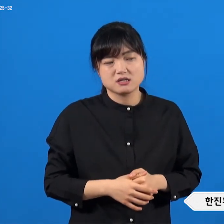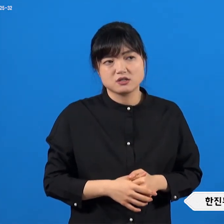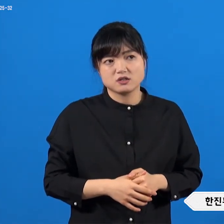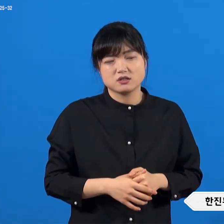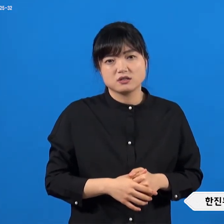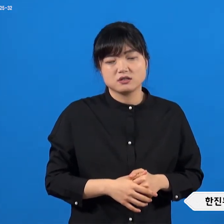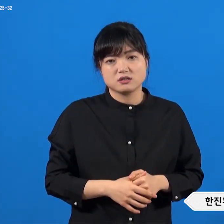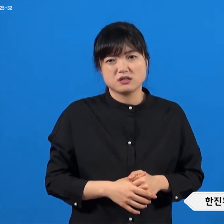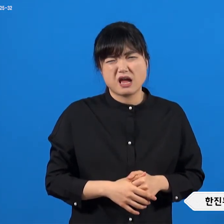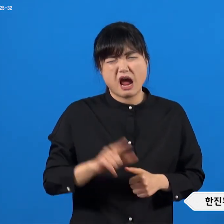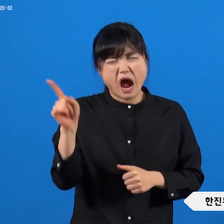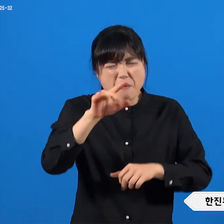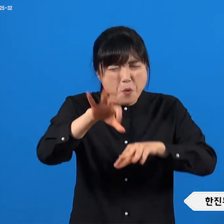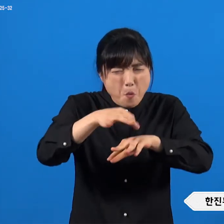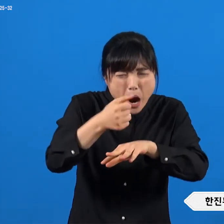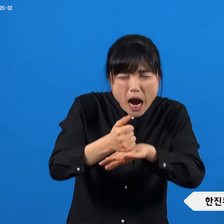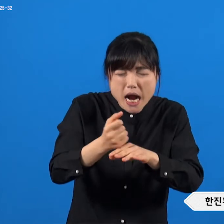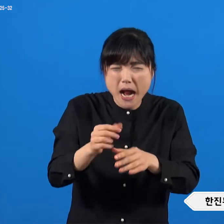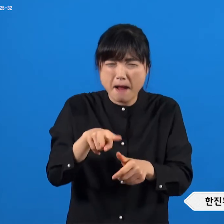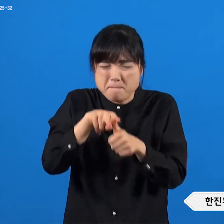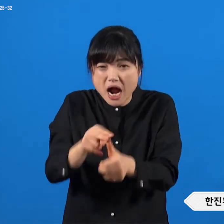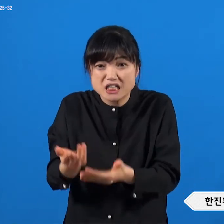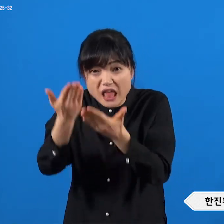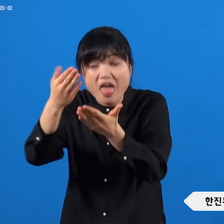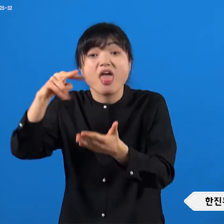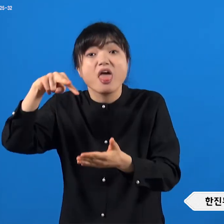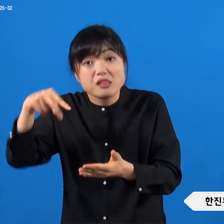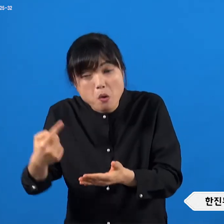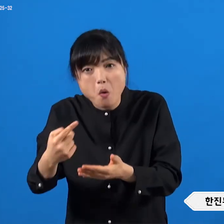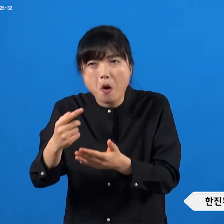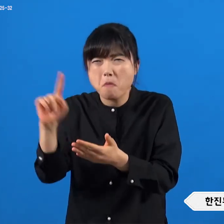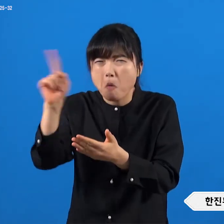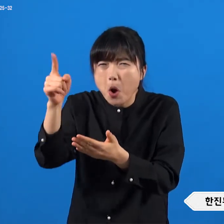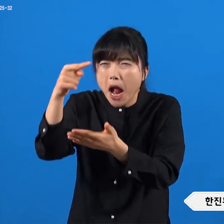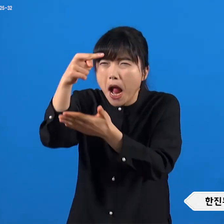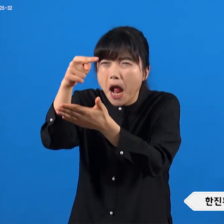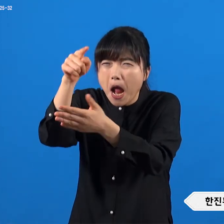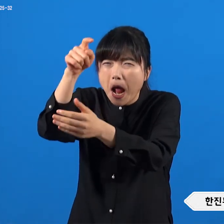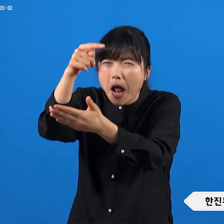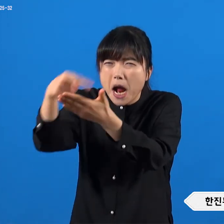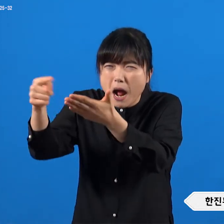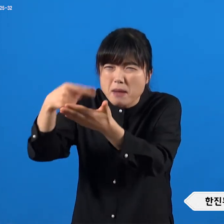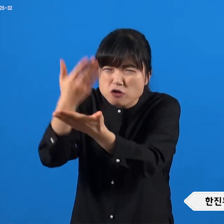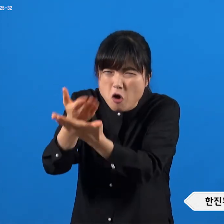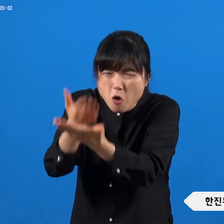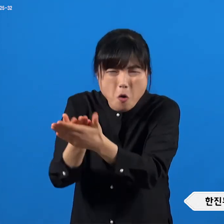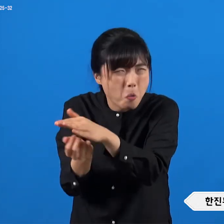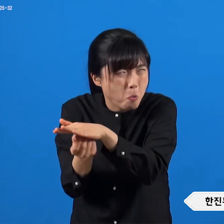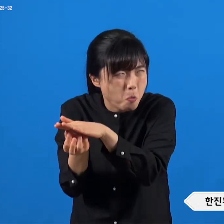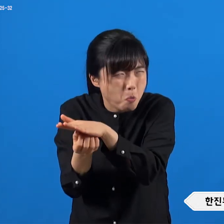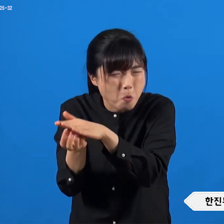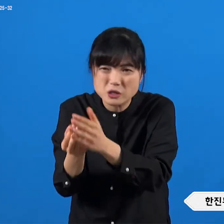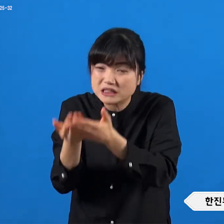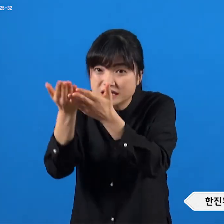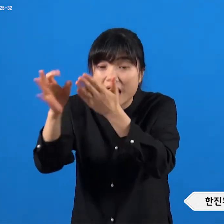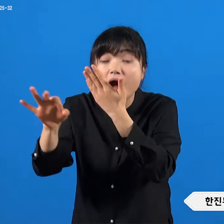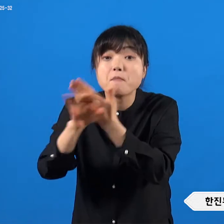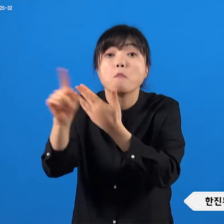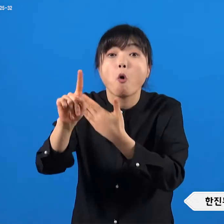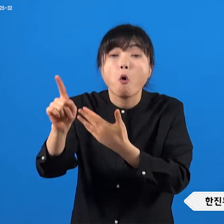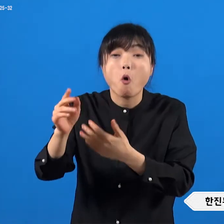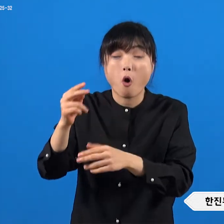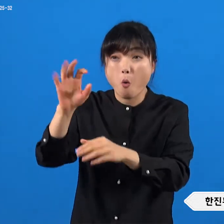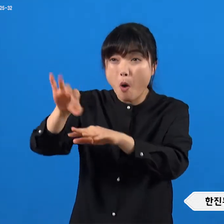그렇습니다. 아무리 왕에게 말을 바쳐도 대가를 바라고 순전히 계산적으로